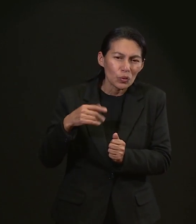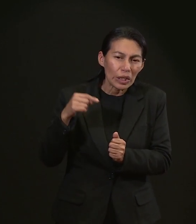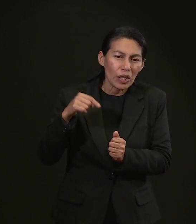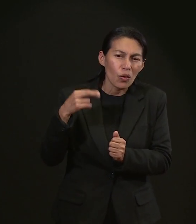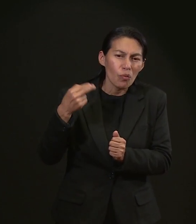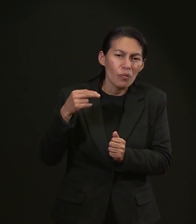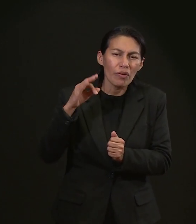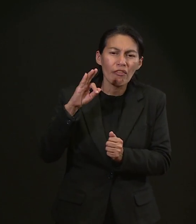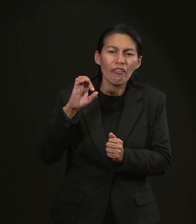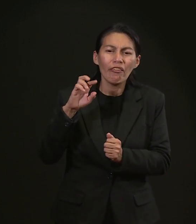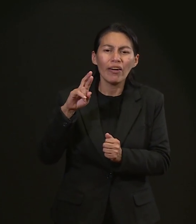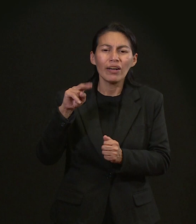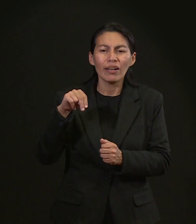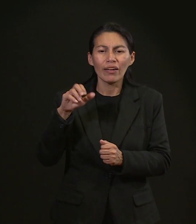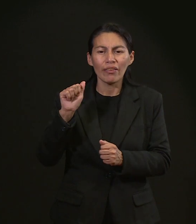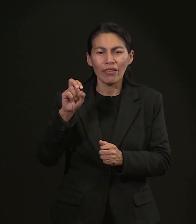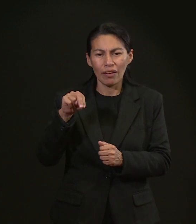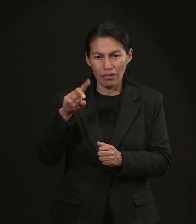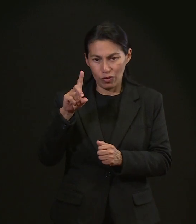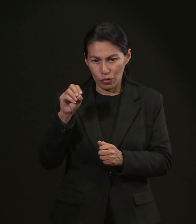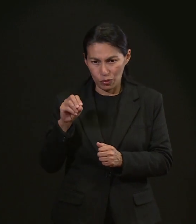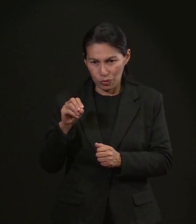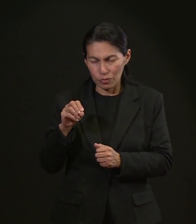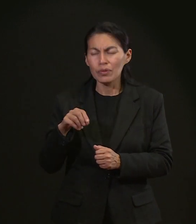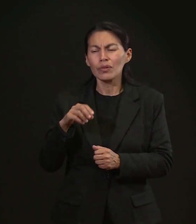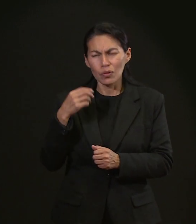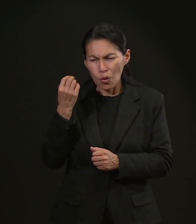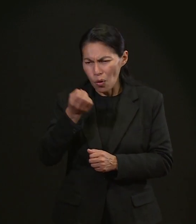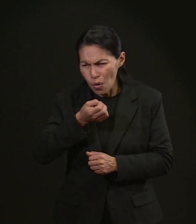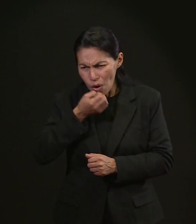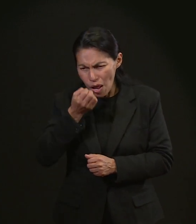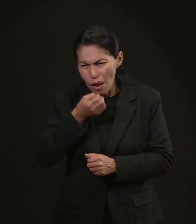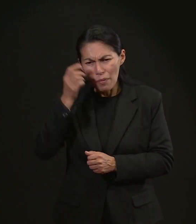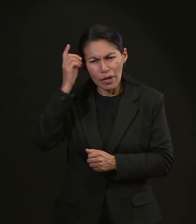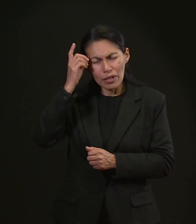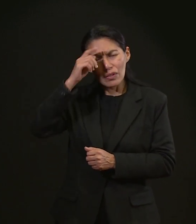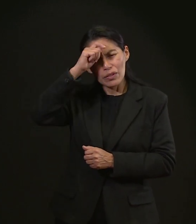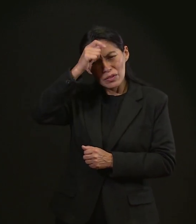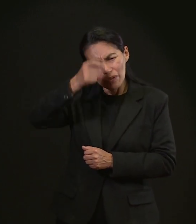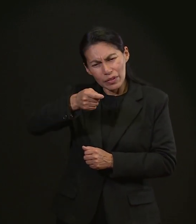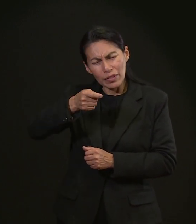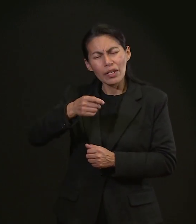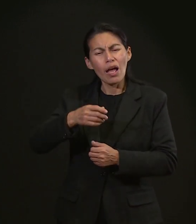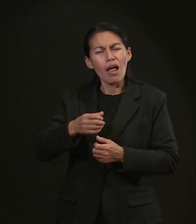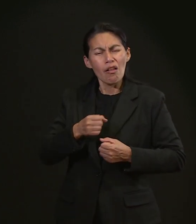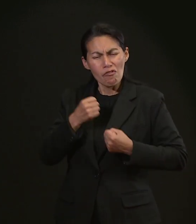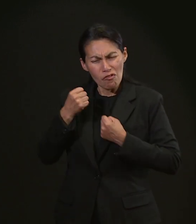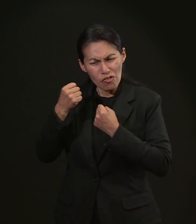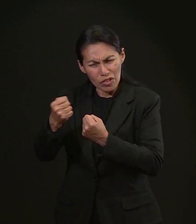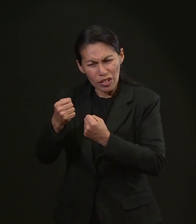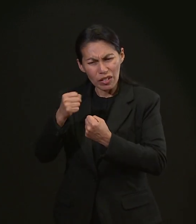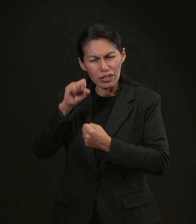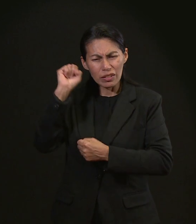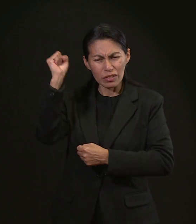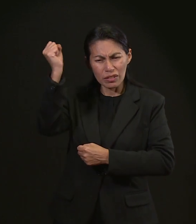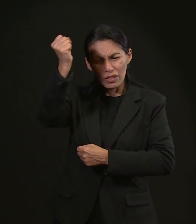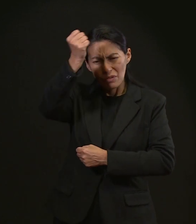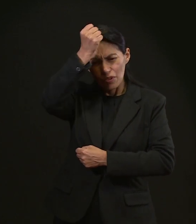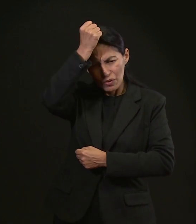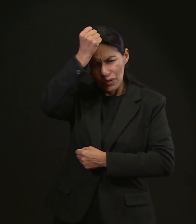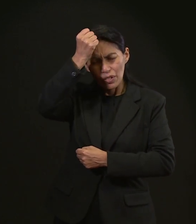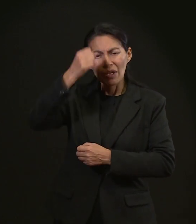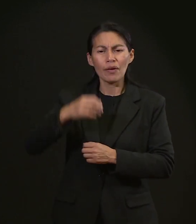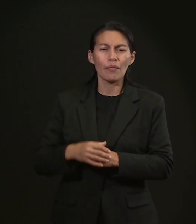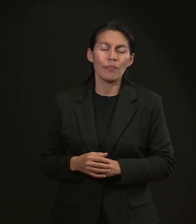a estar orando por fernando para que dios le fortalezca le dé sabiduría y sobre